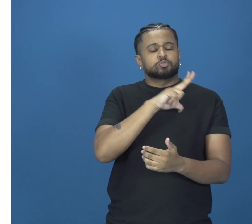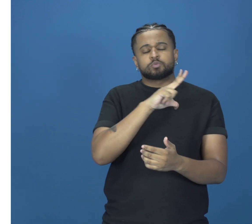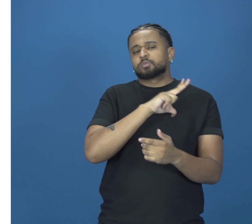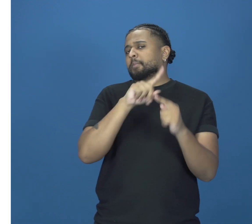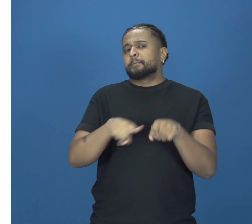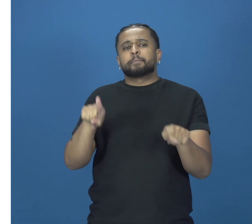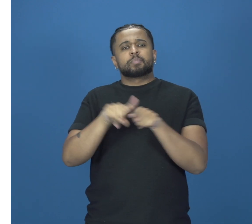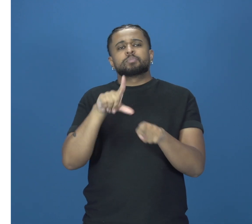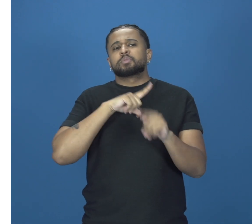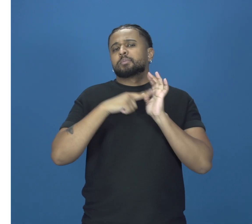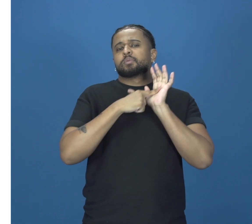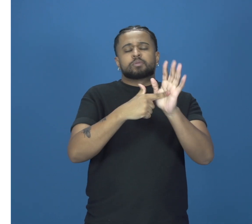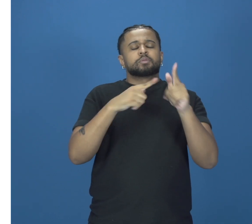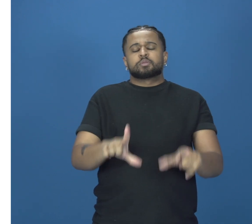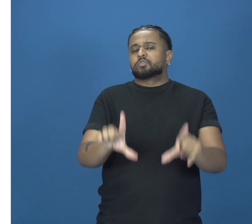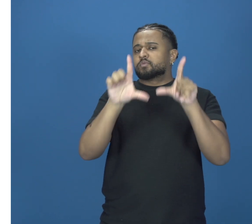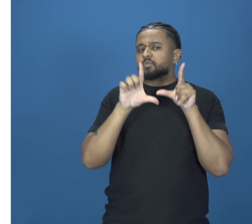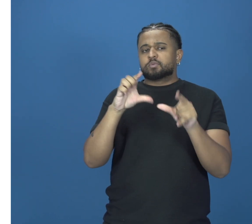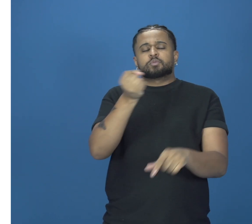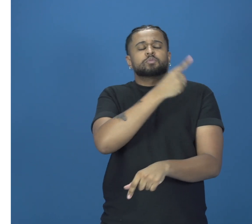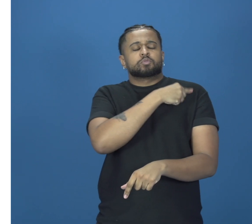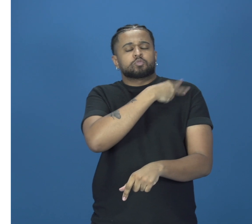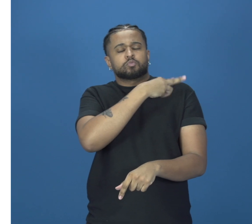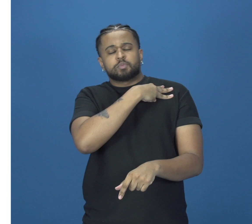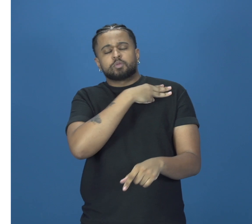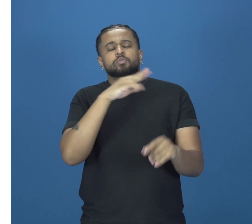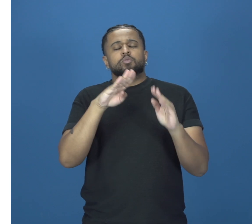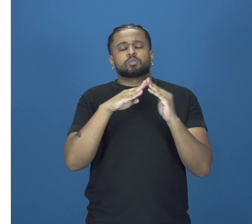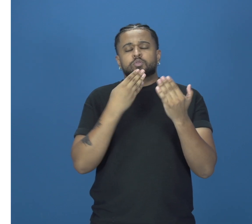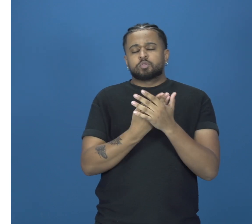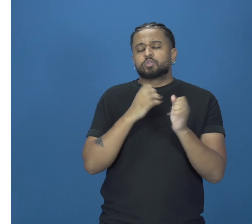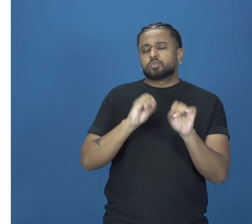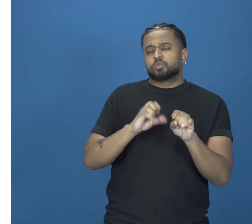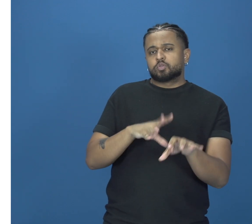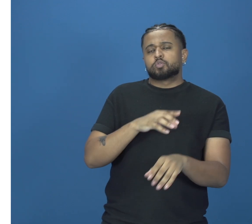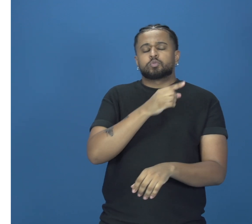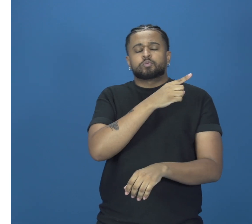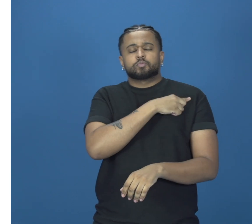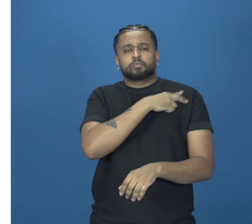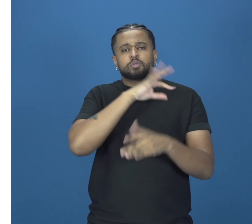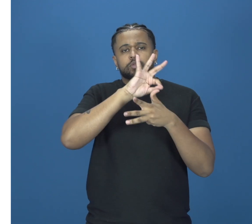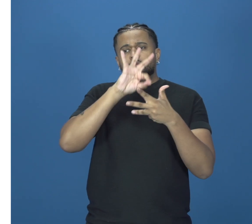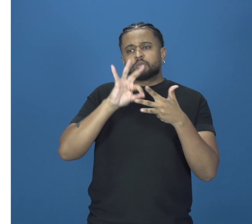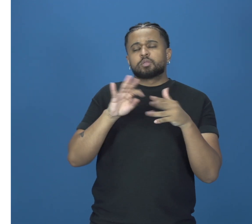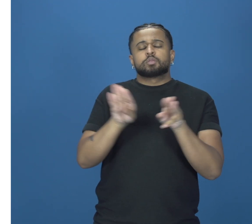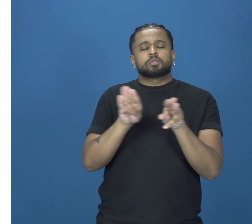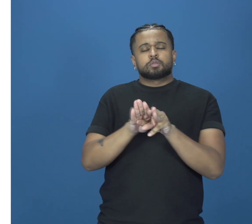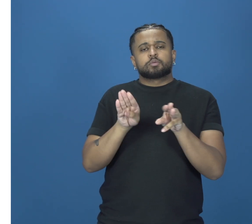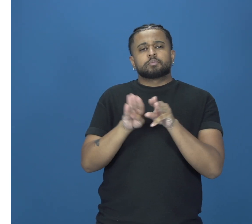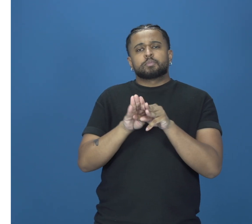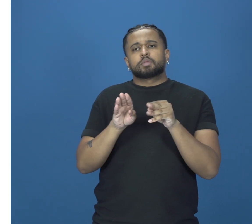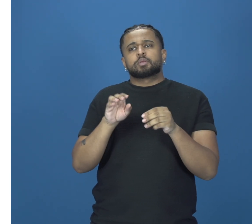mesmo que tenha apresentado certificação do ensino médio pelo Exame Nacional do Ensino Médio, Enem, do Exame Nacional para